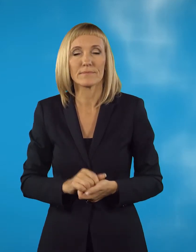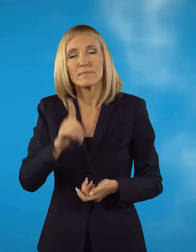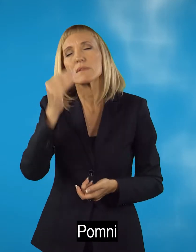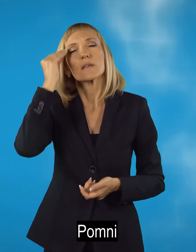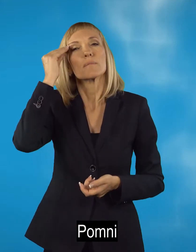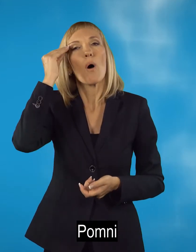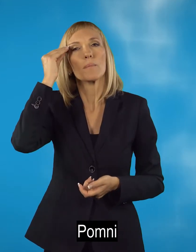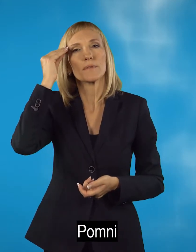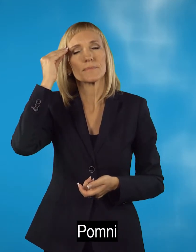Pomni.